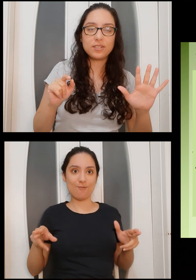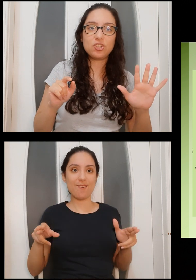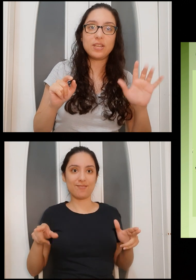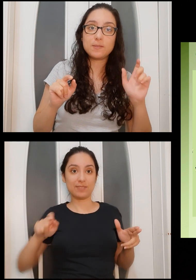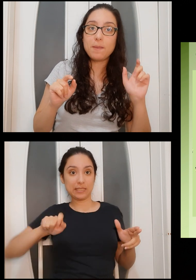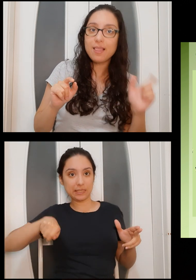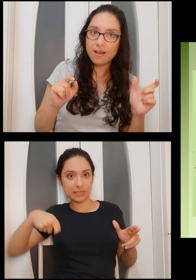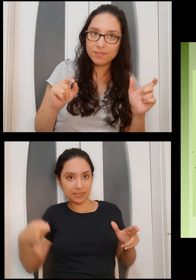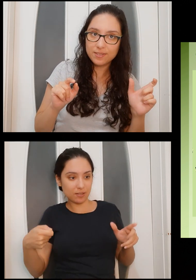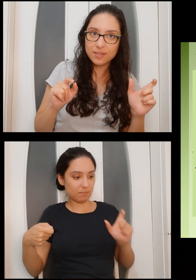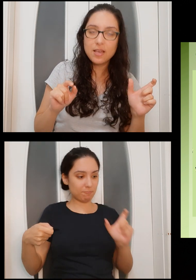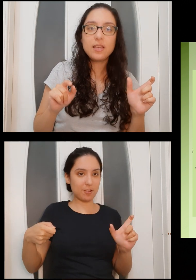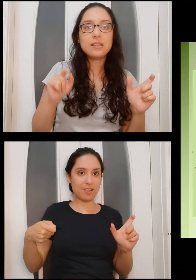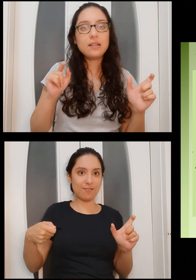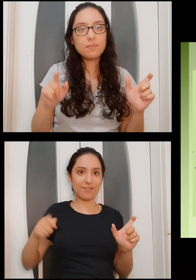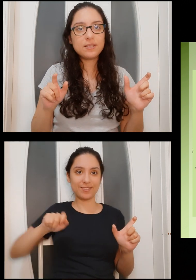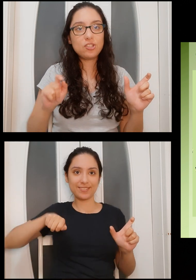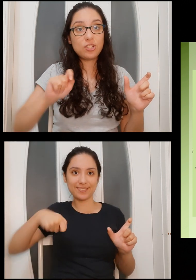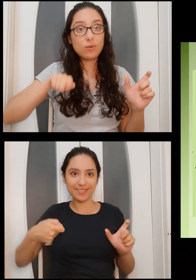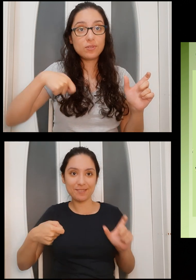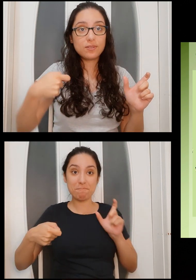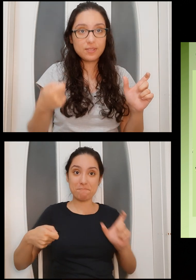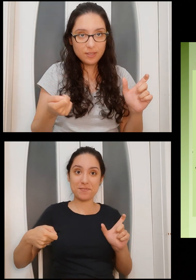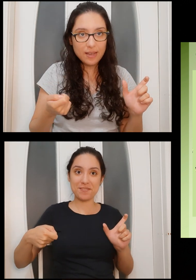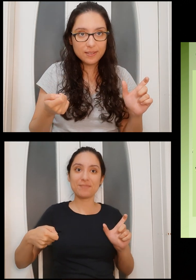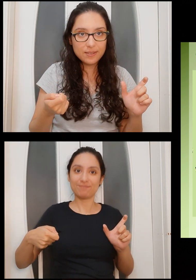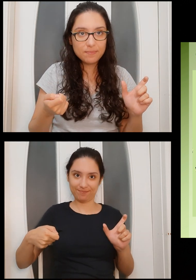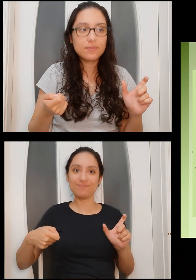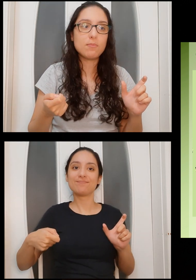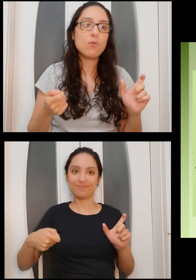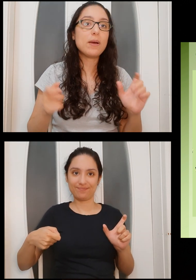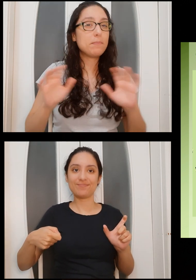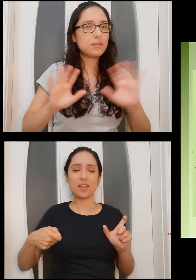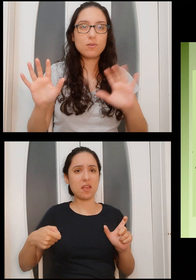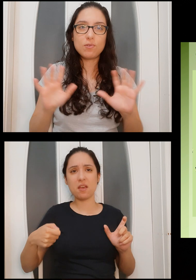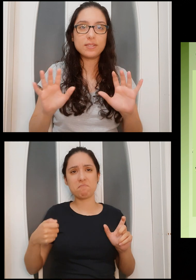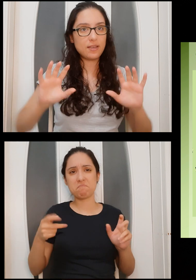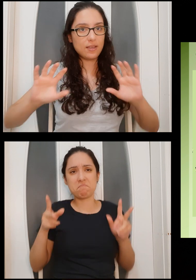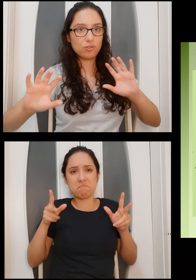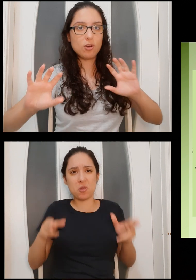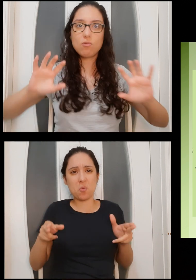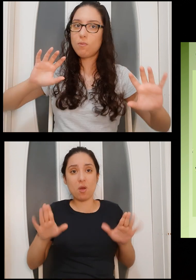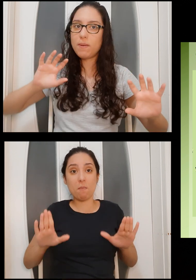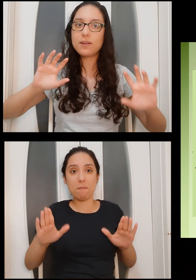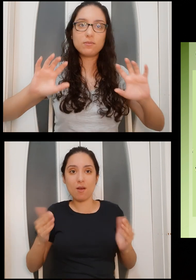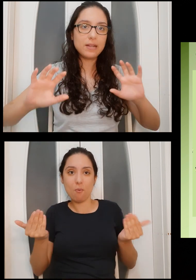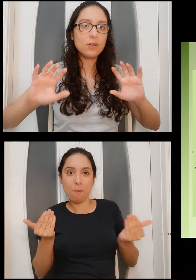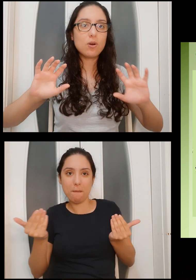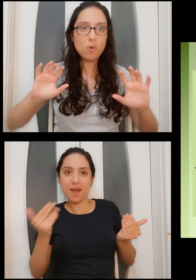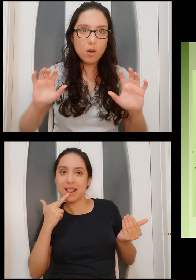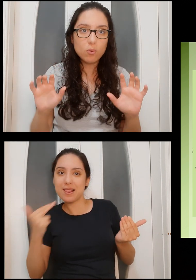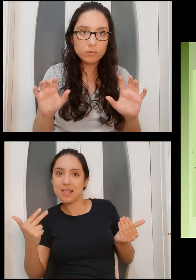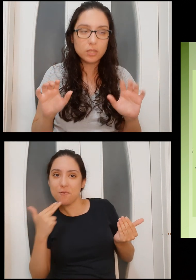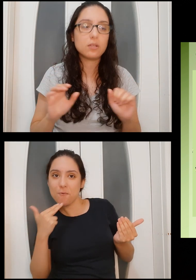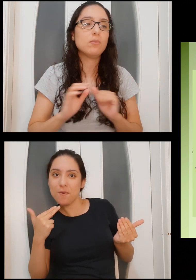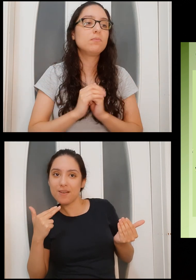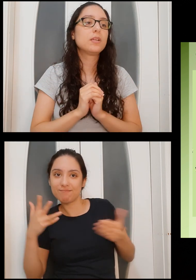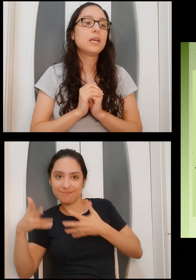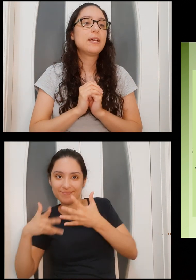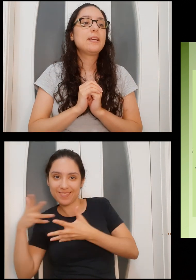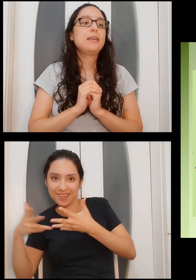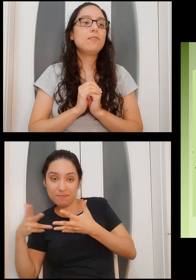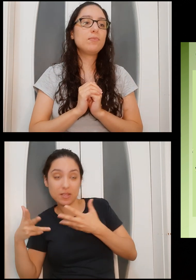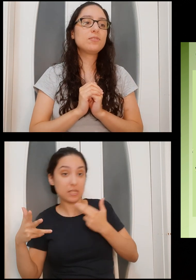no português a gente tem as palavras e na Libras a gente tem os sinais, tá bom? É a mesma coisa, é só comparando uma língua com a outra, tá